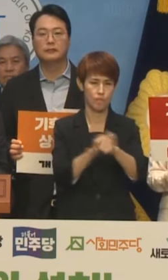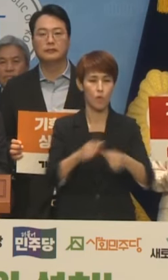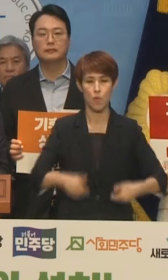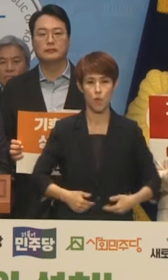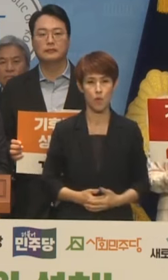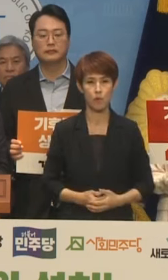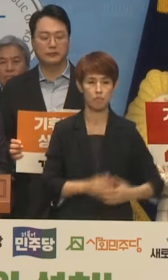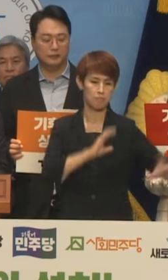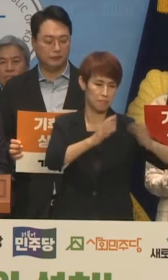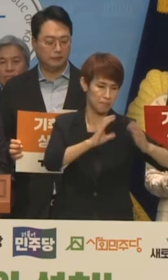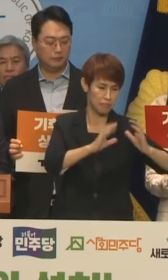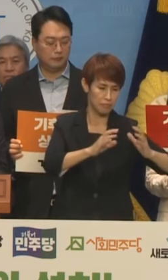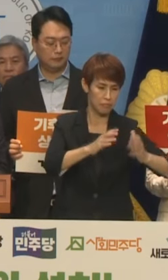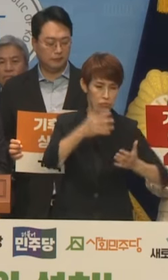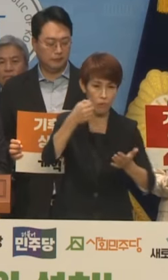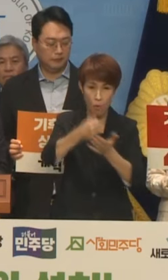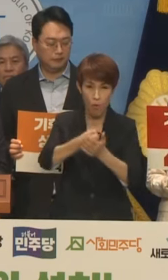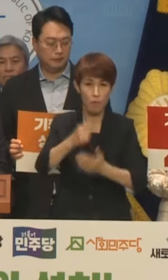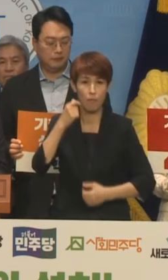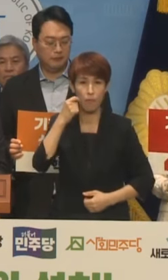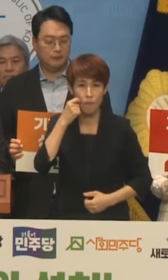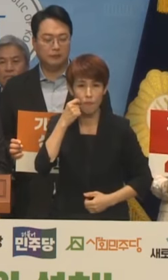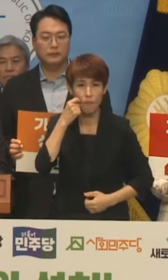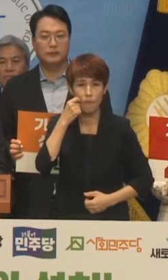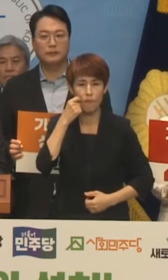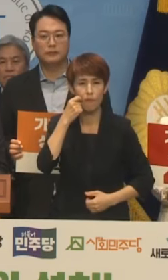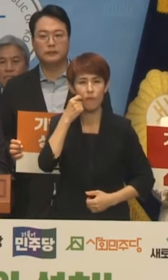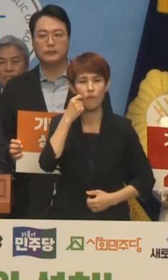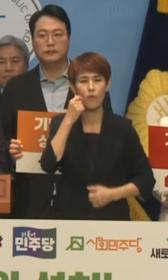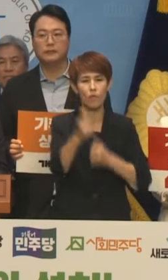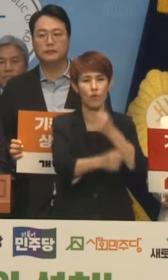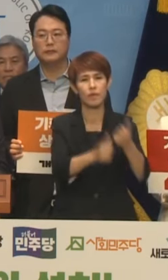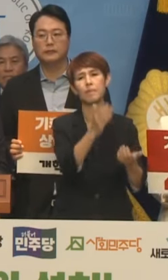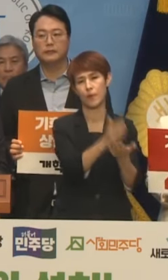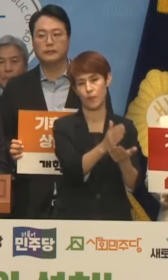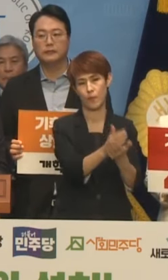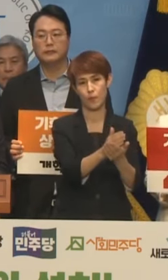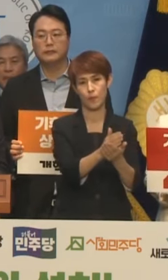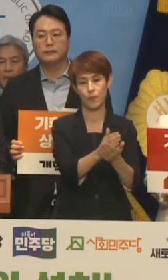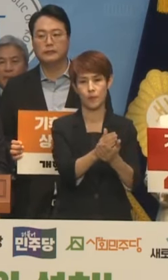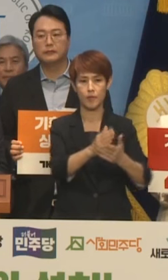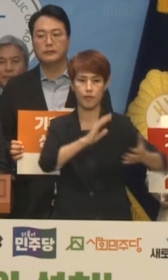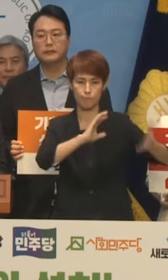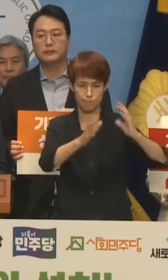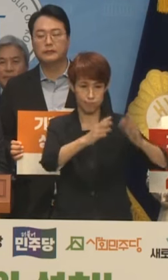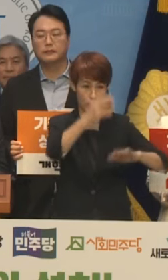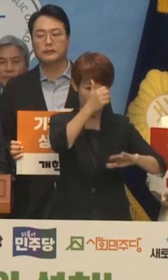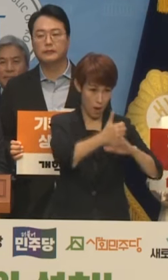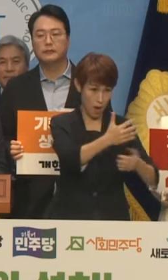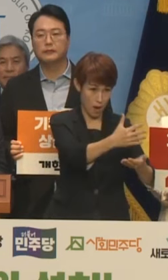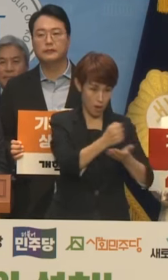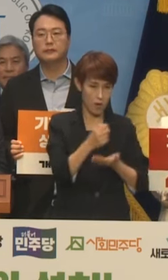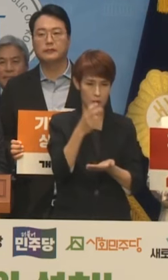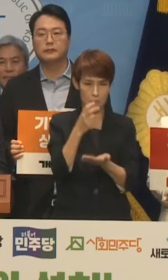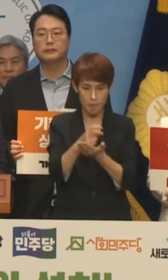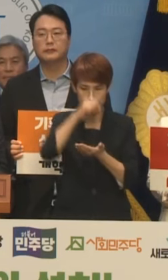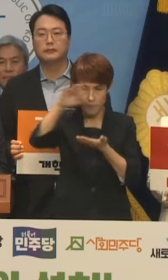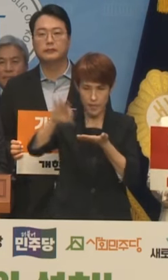논의만 할 뿐 결론을 낼 수 없는 허울뿐인 위원회가 아니라 위원회 토론 결과를 법률과